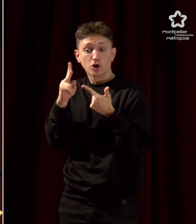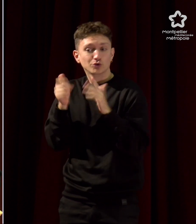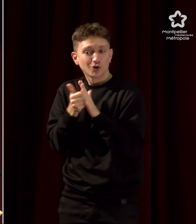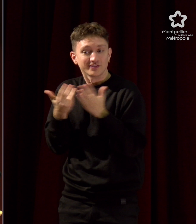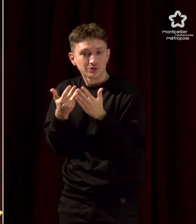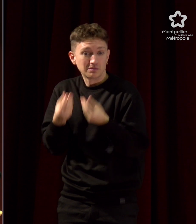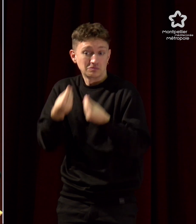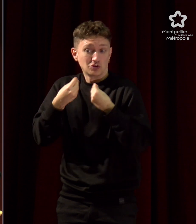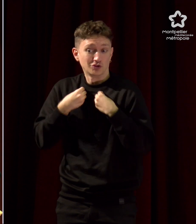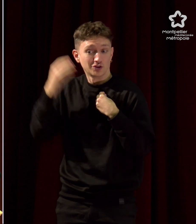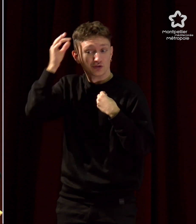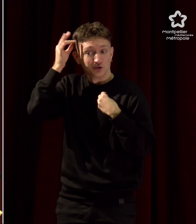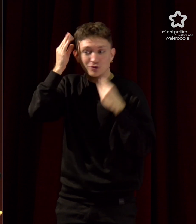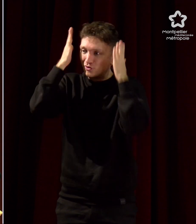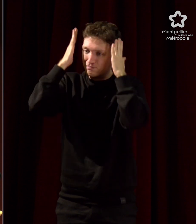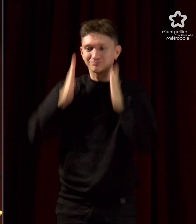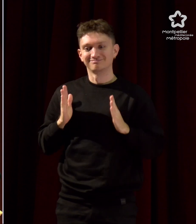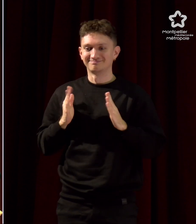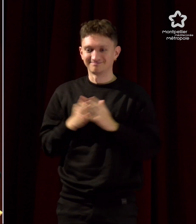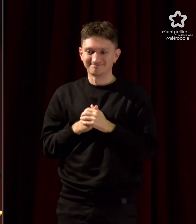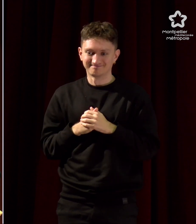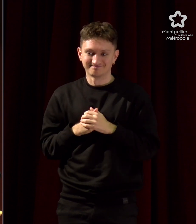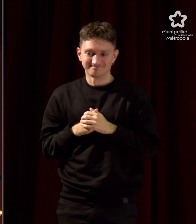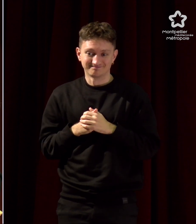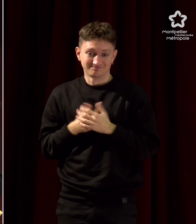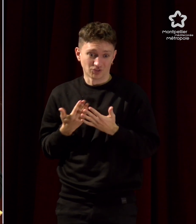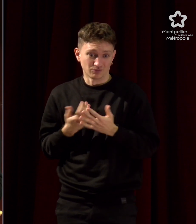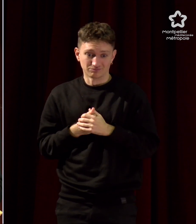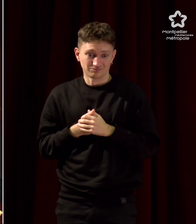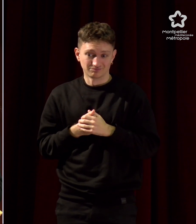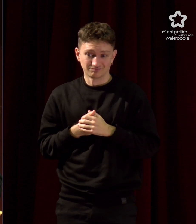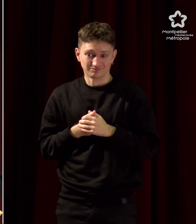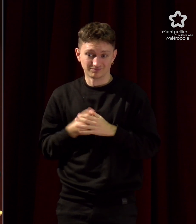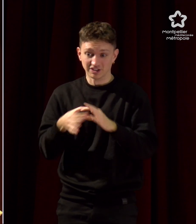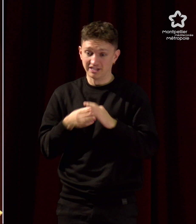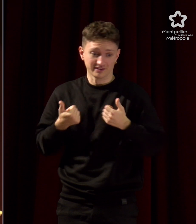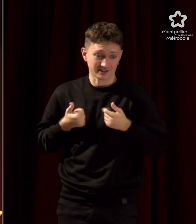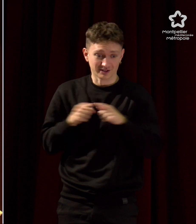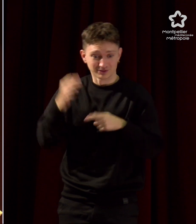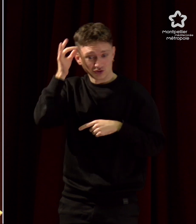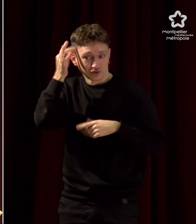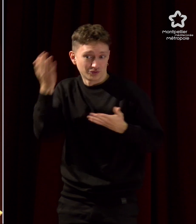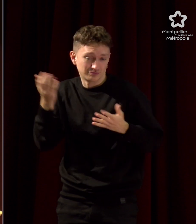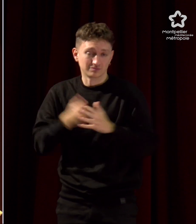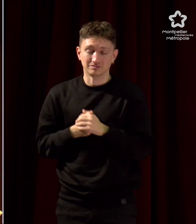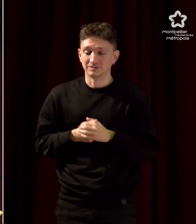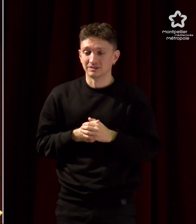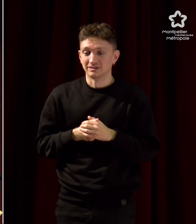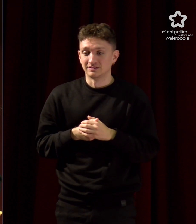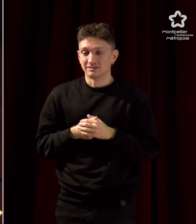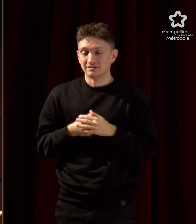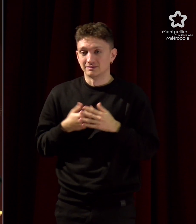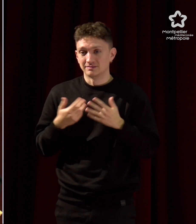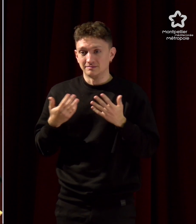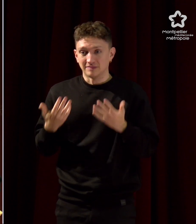faire des cheveux en baguette un peu raides. Donc la sélection a eu lieu certainement sur le